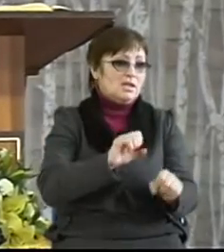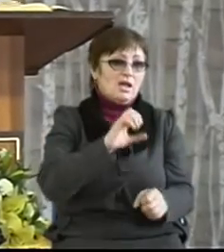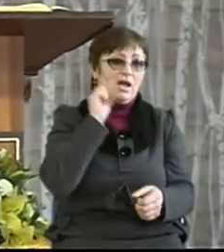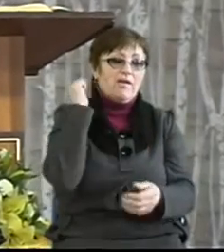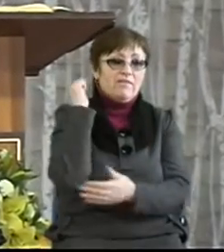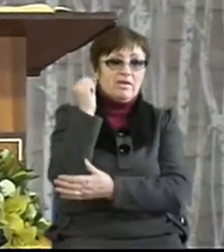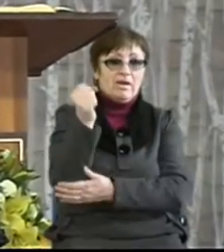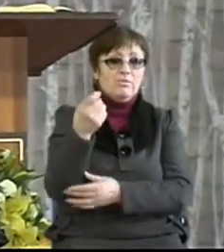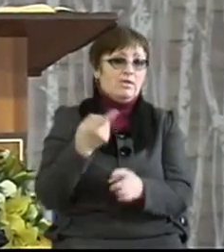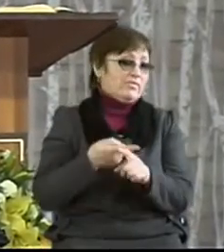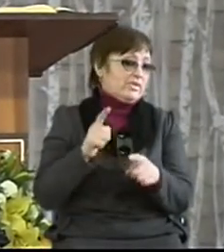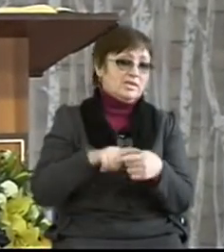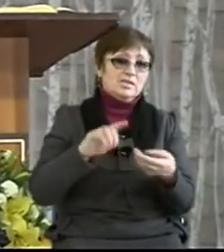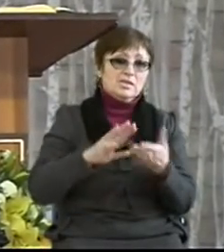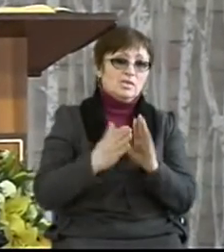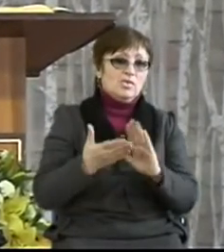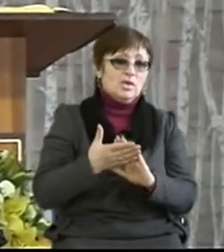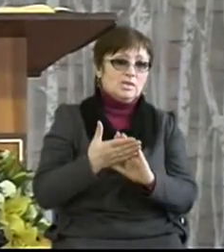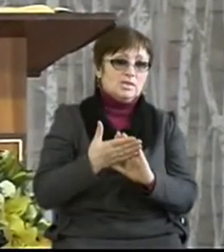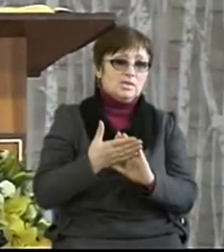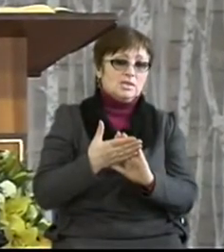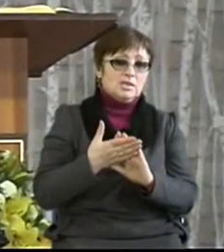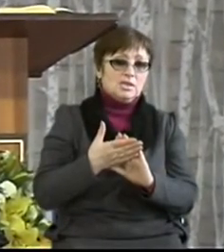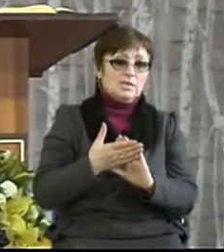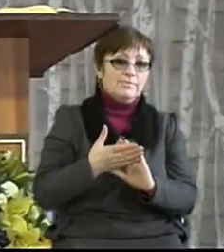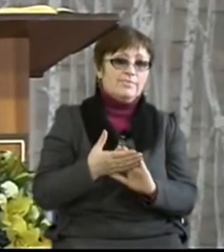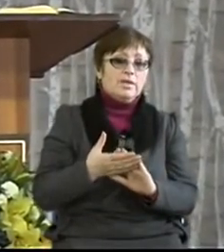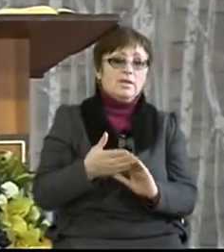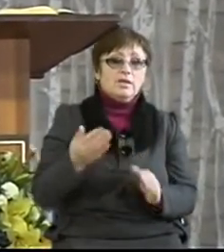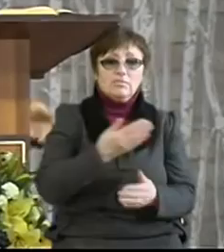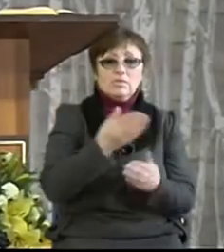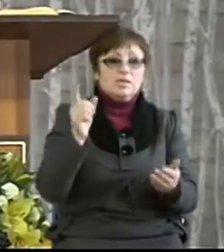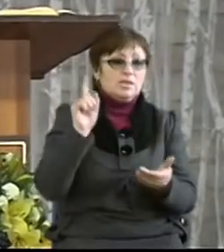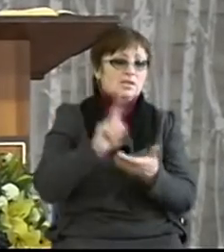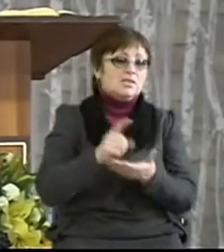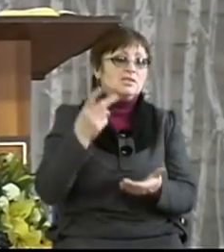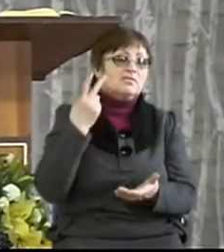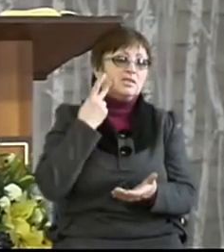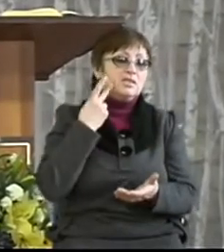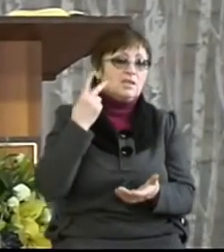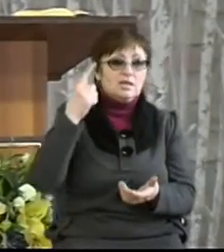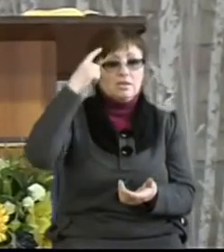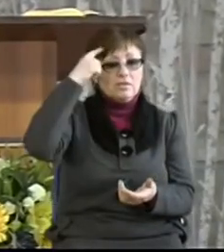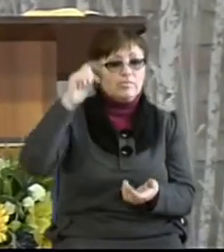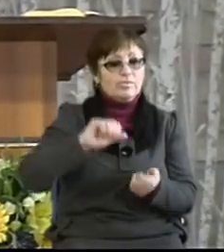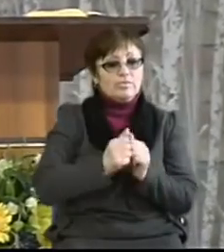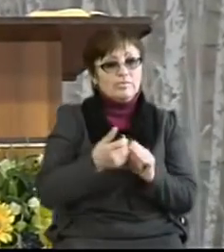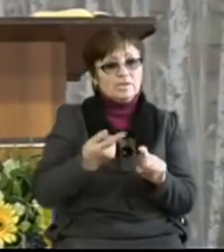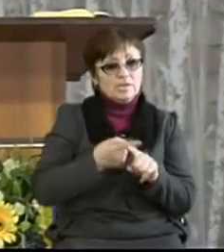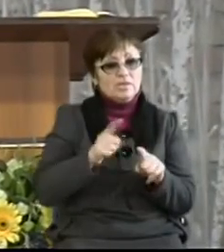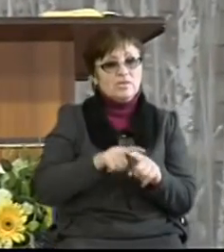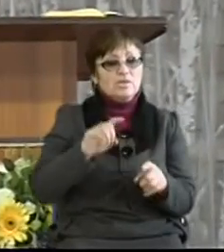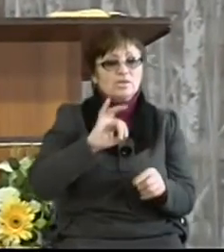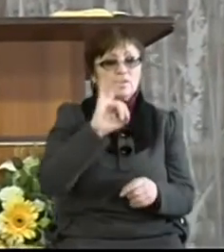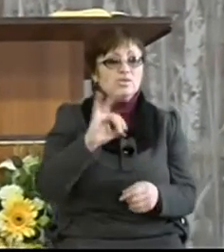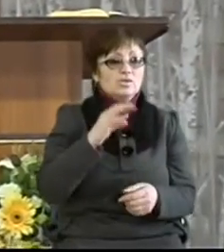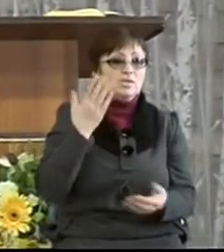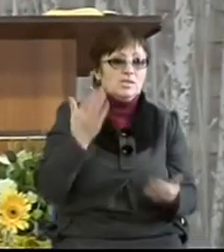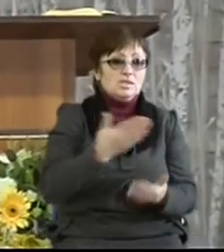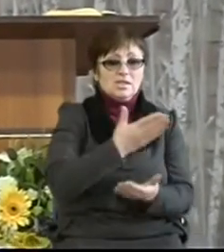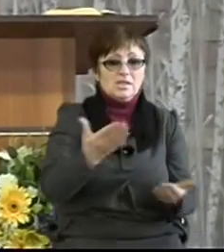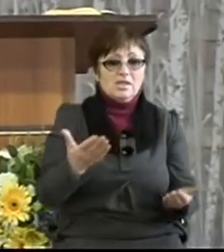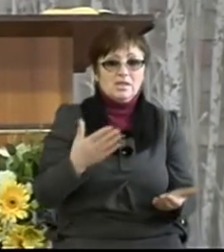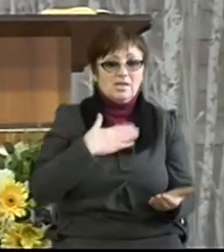Авраама в данной ситуации по отношению к фараону. И поэтому мы должны всегда помнить эту историю и иметь ее в сердце, в своем разуме, что